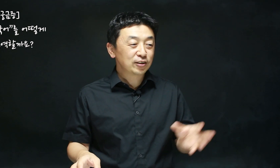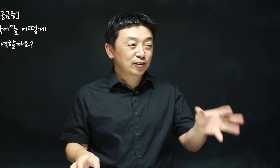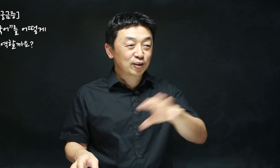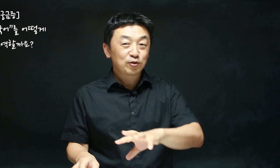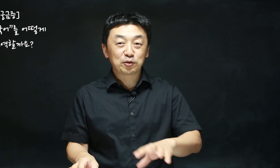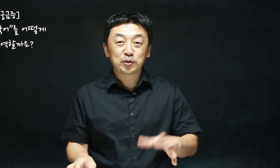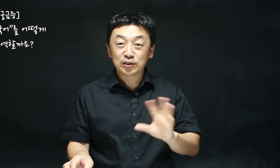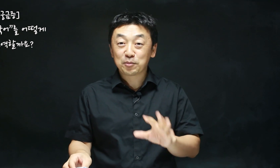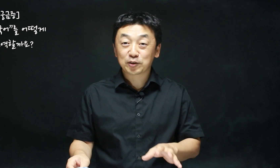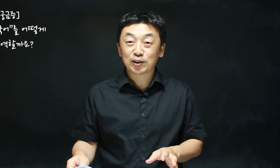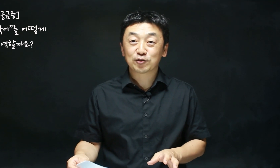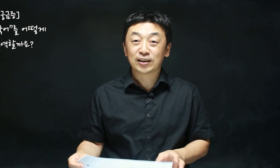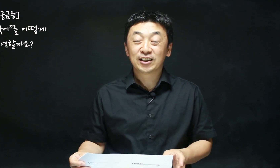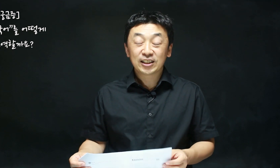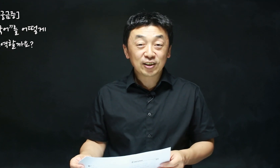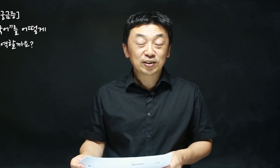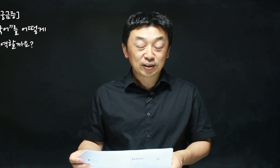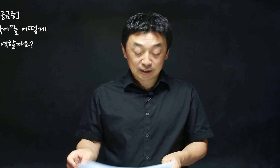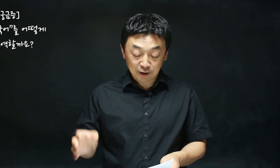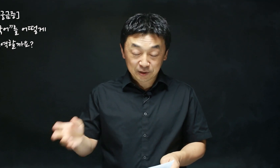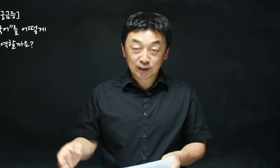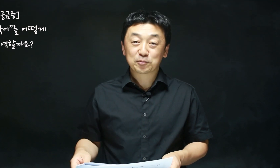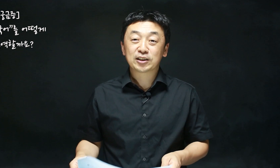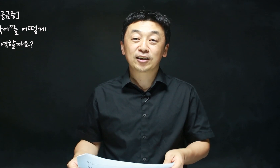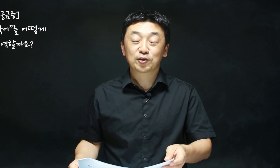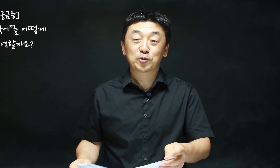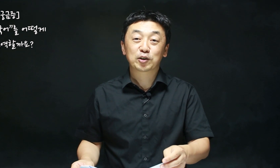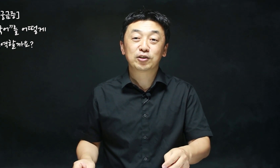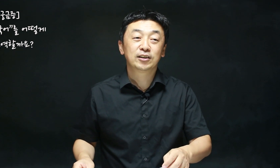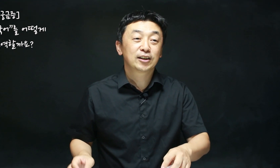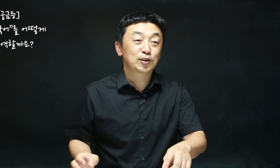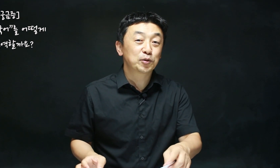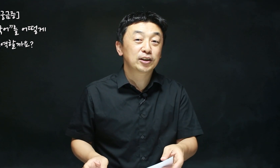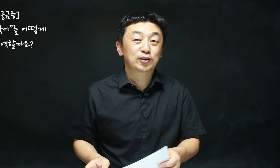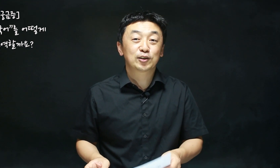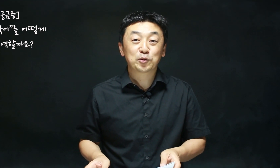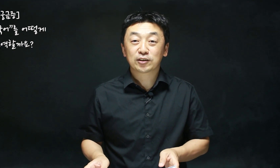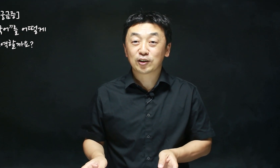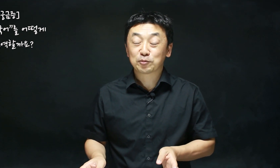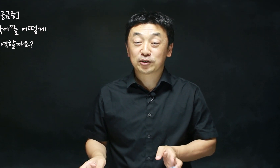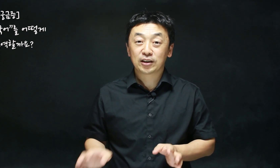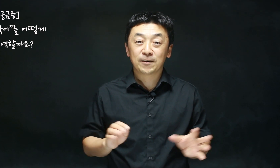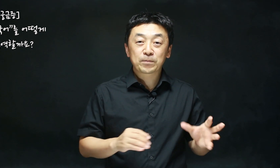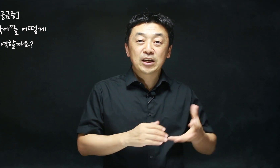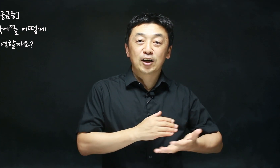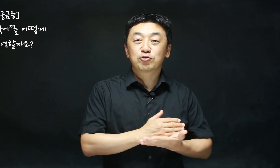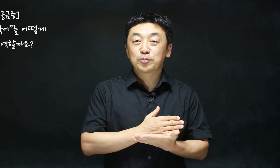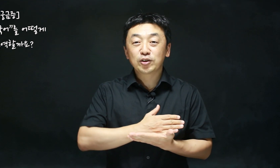이렇게 수화로 표현을 해보기도 하는구나, 이런 작업들이 좀 진행이 됐으면 좋겠고요. 그리고 이것들을 통해서 여러분들에게 수화 표현이